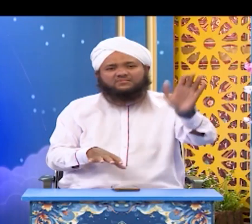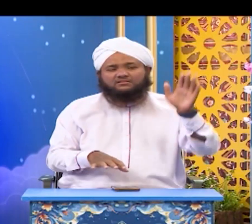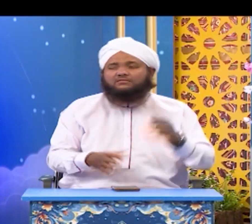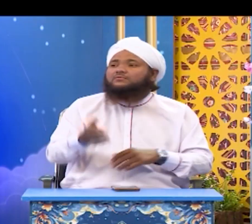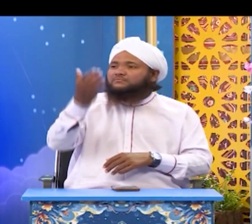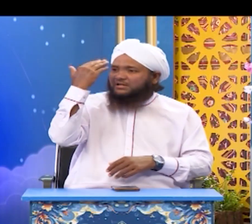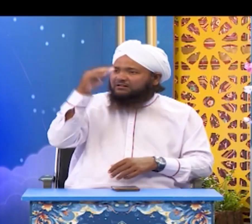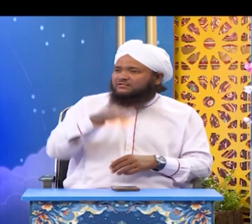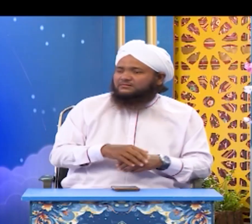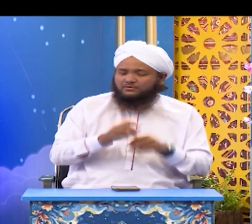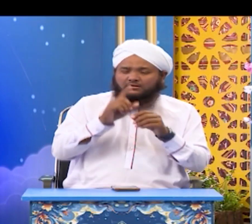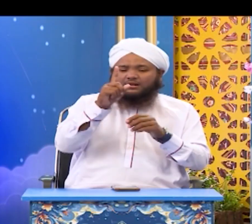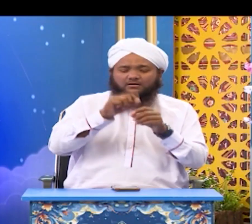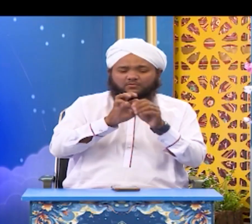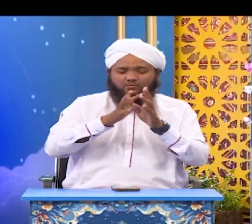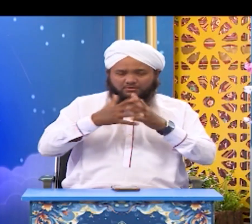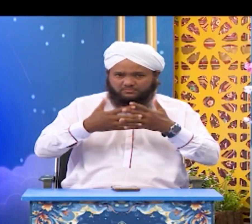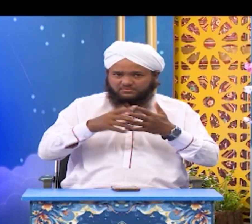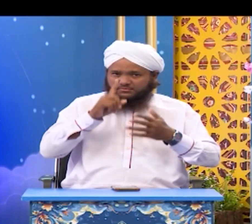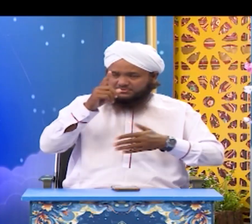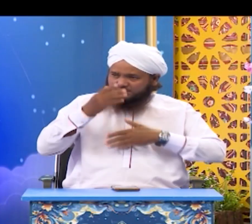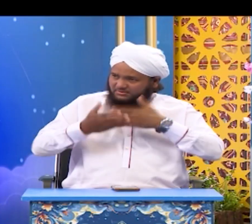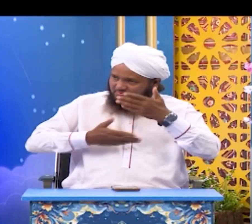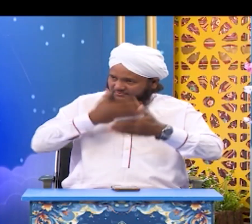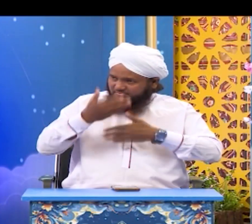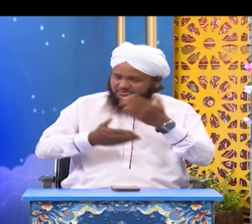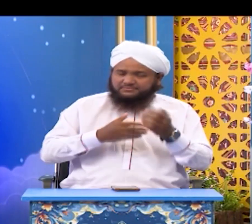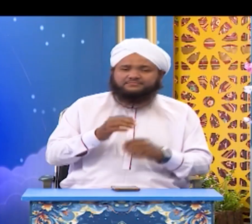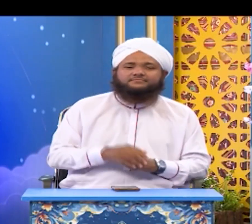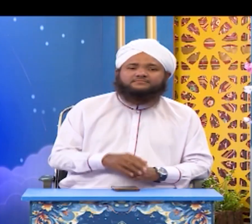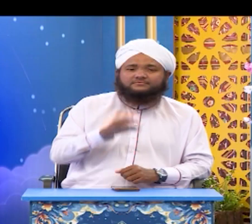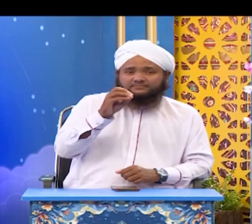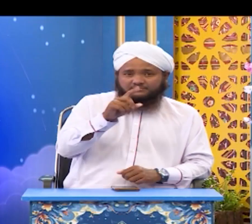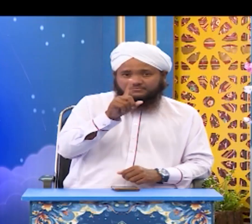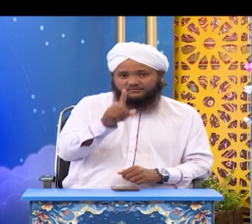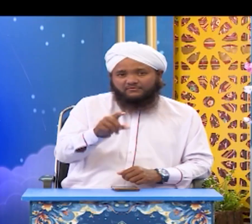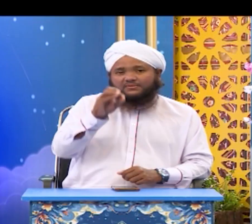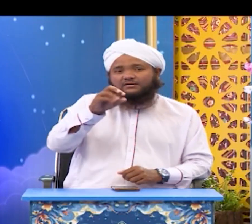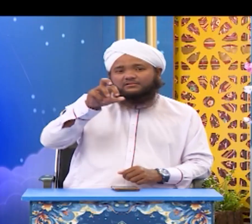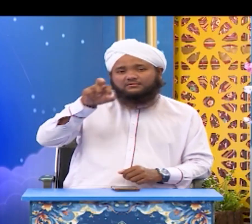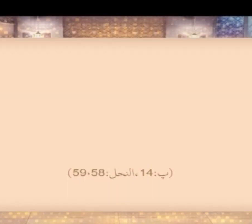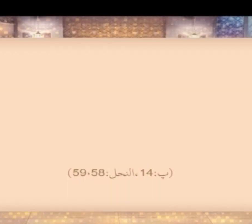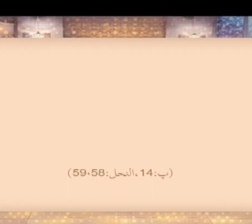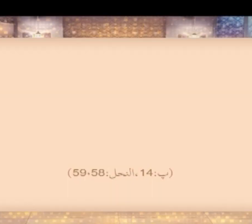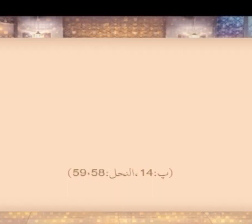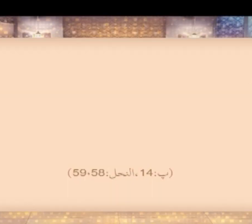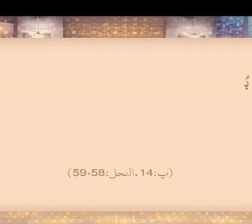پارہ 14 سورۃ النحل کی آیت نمبر 58 اور 59 میں ارشاد ہوتا ہے، وَإِذَا